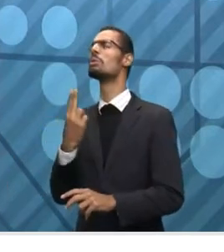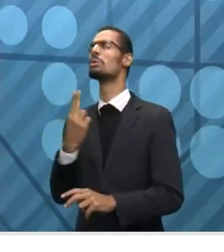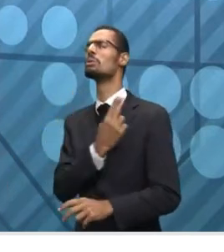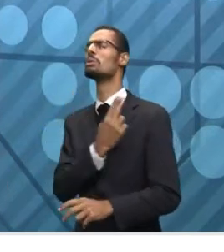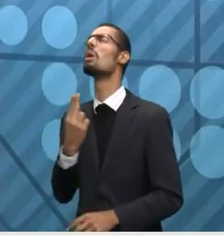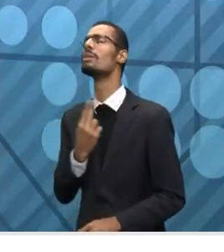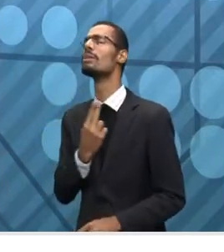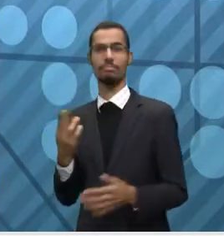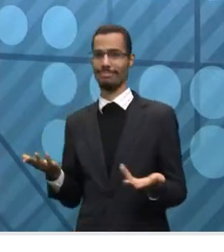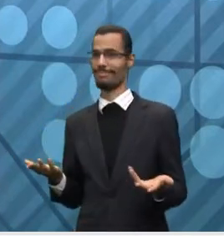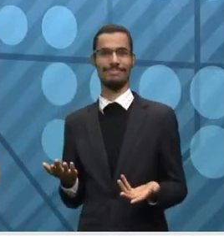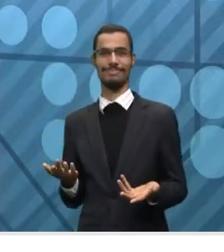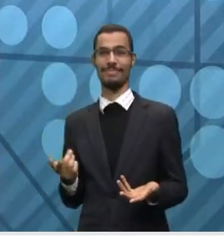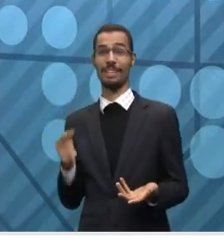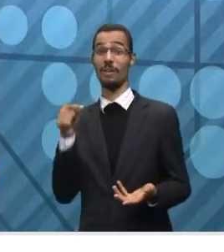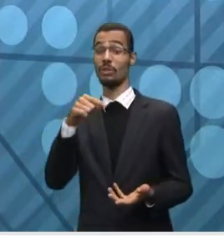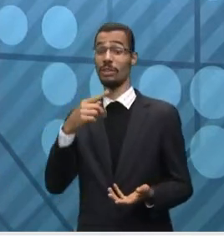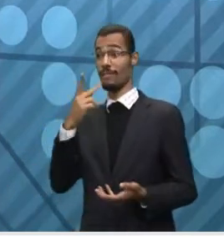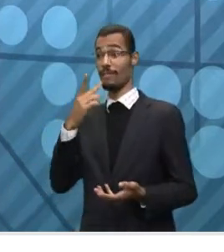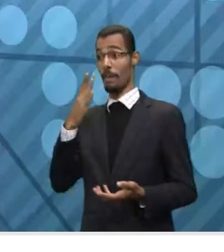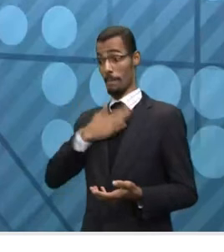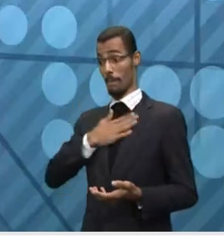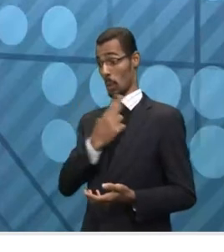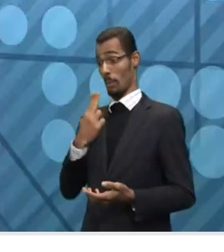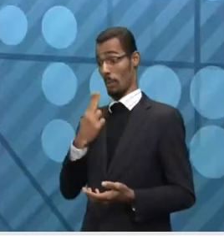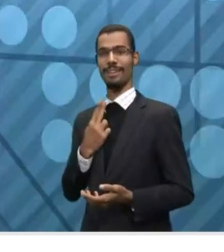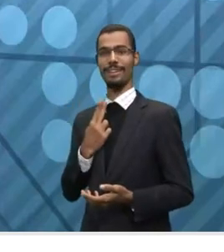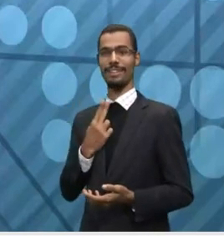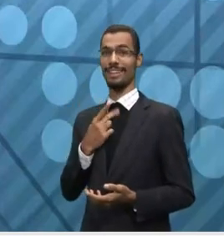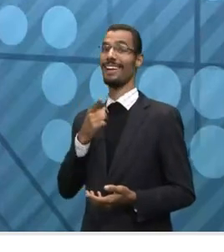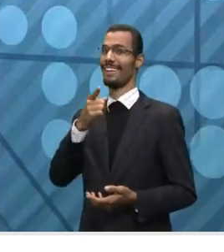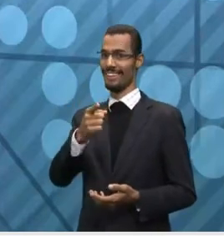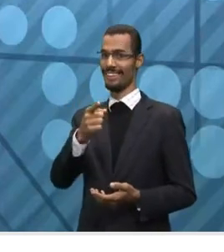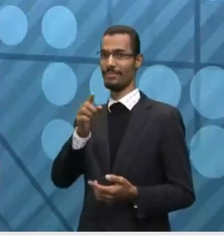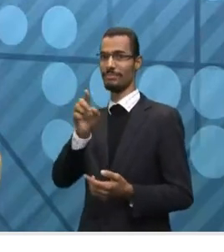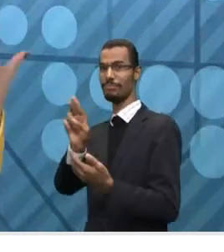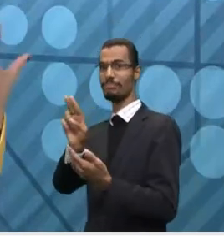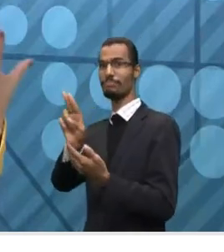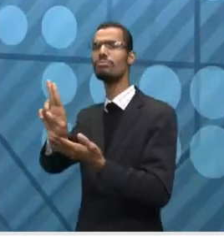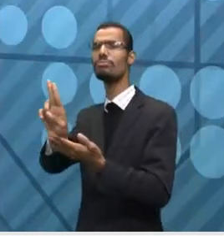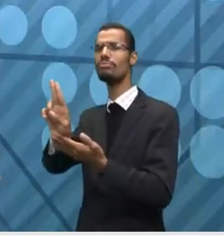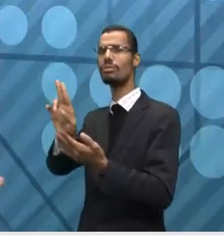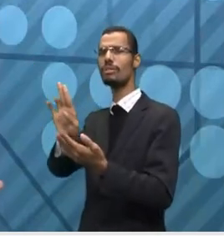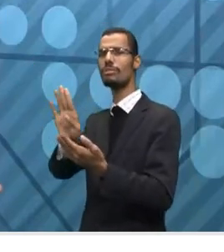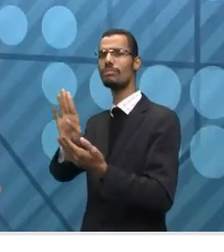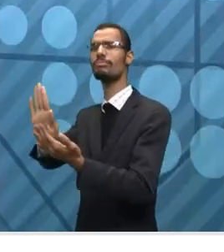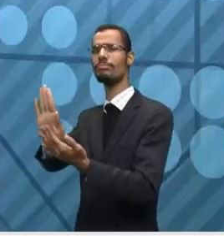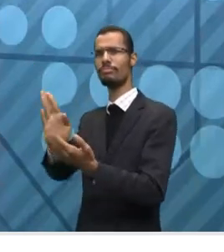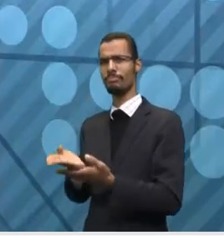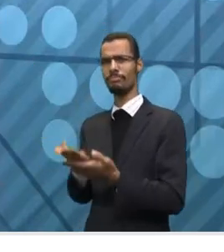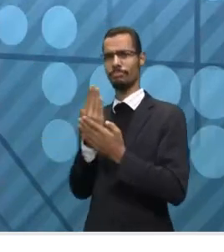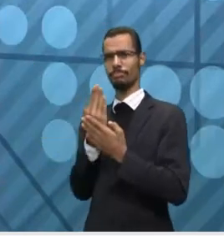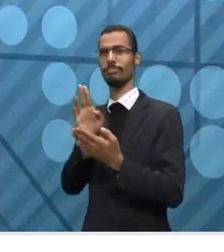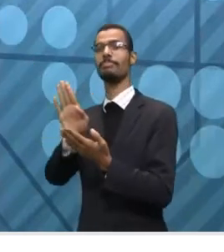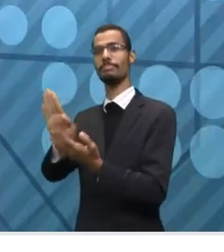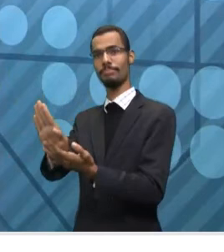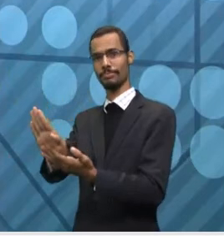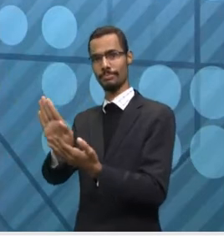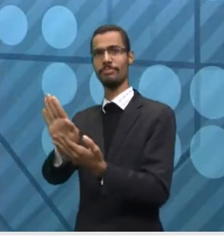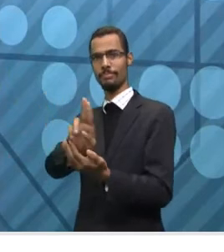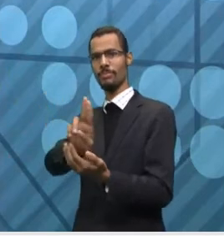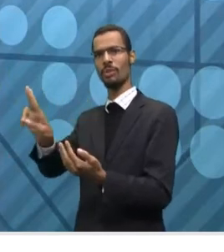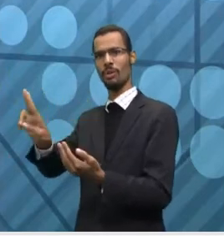é o seu nome? Na verdade, você está fazendo meu nome. Tá vendo? Então, sempre qual que é a orientação da palma da mão? Pergunta para